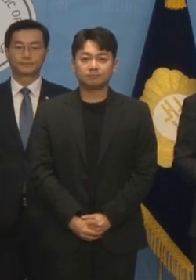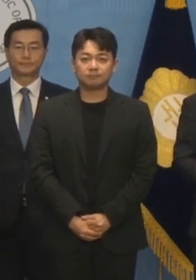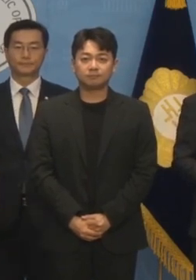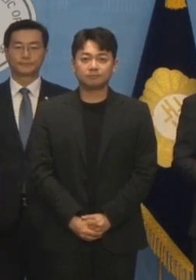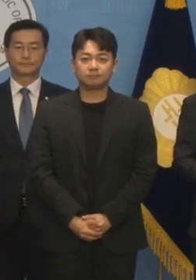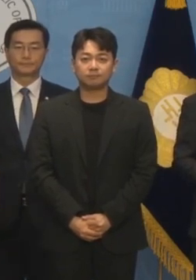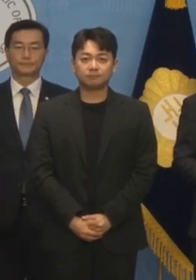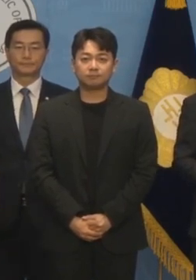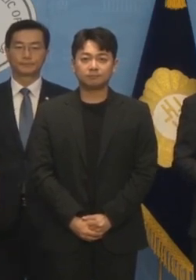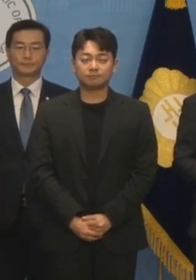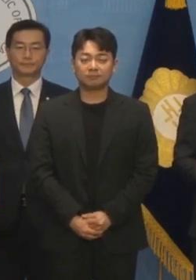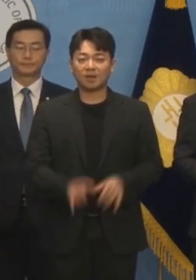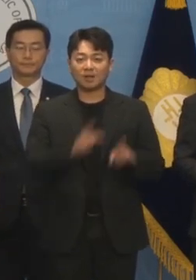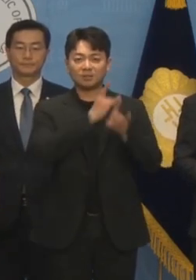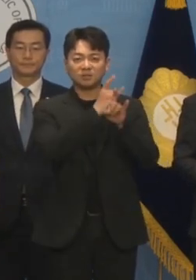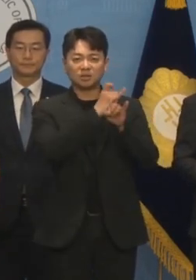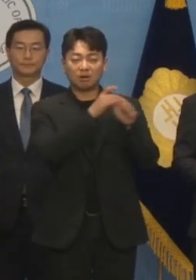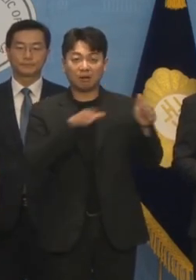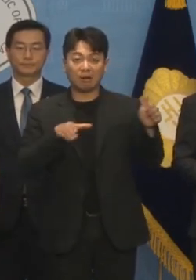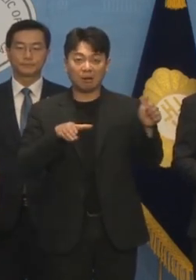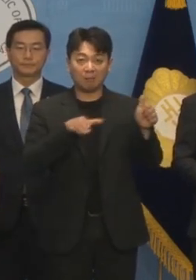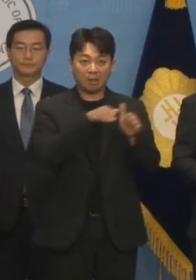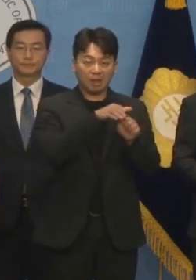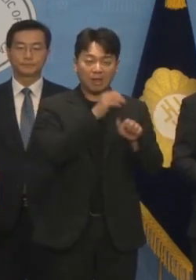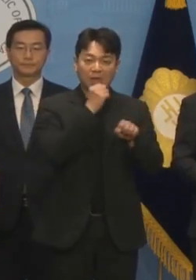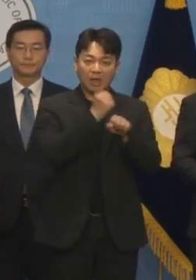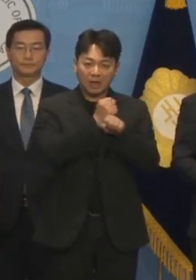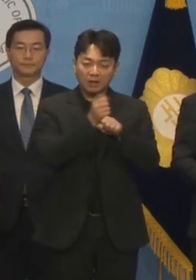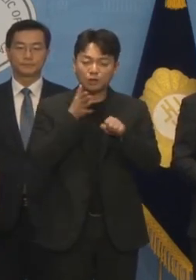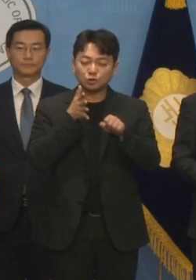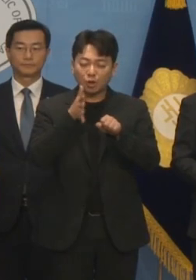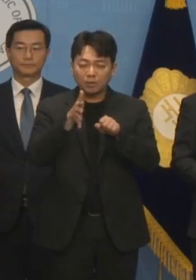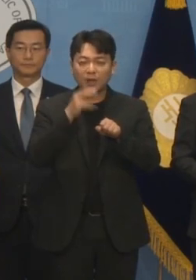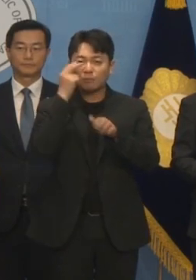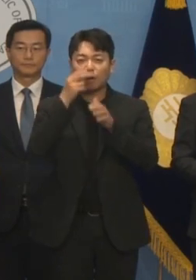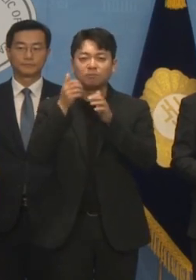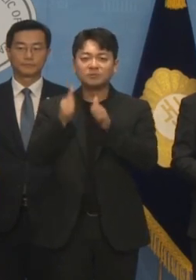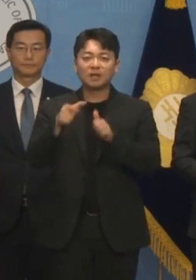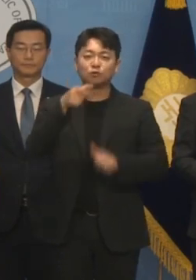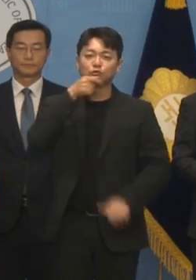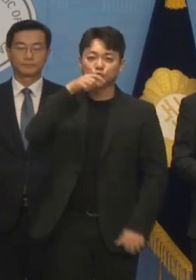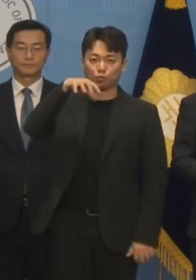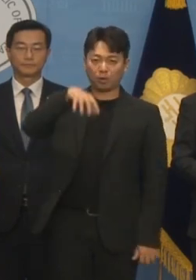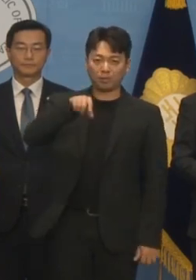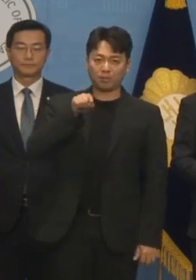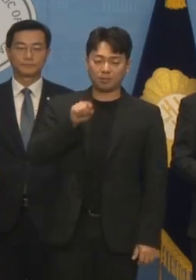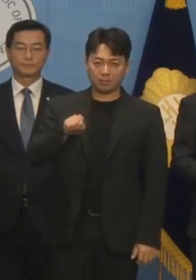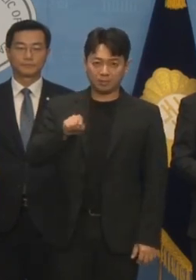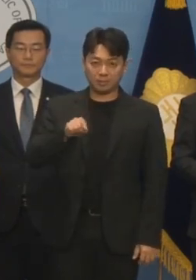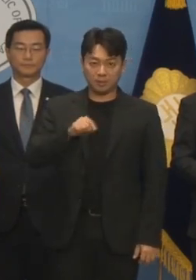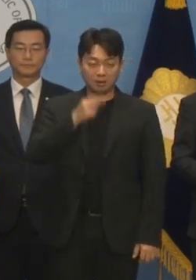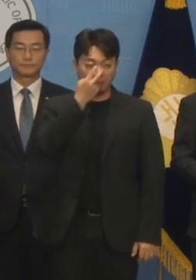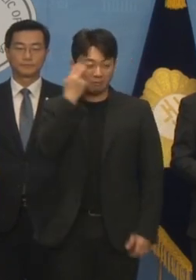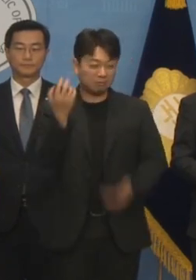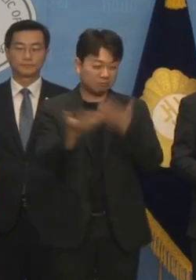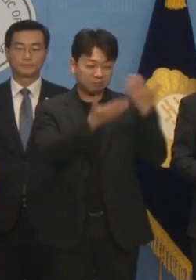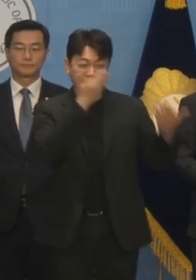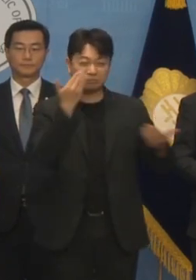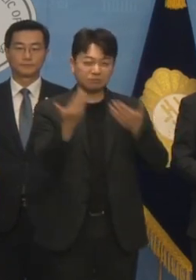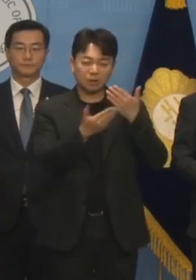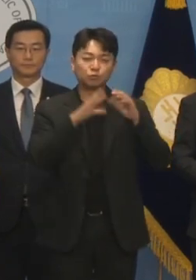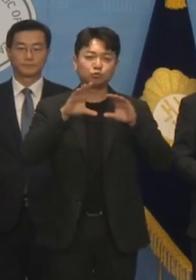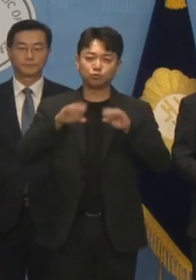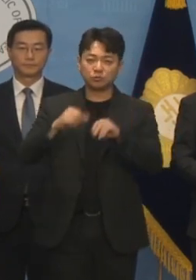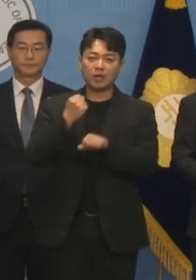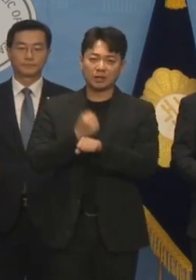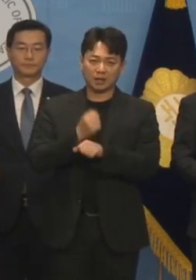네 정적제거 전담 수사청 수원 지검은 마구자비 사찰 즉각 중단하라 수원